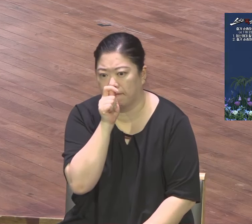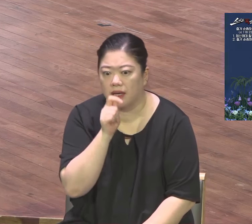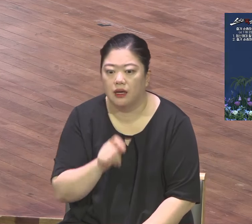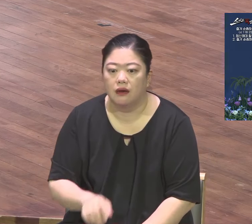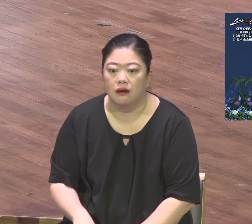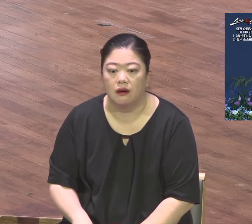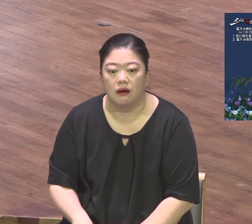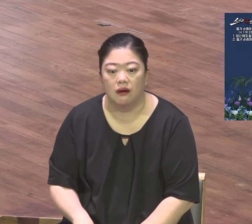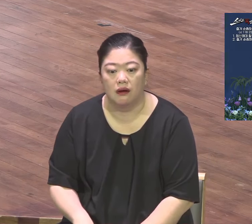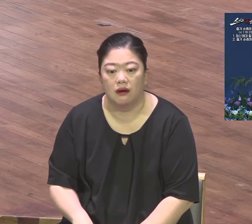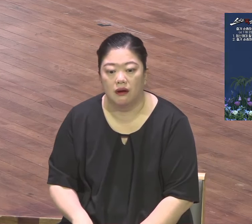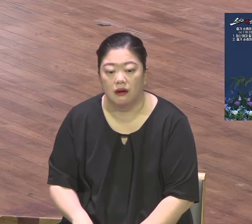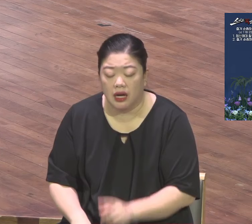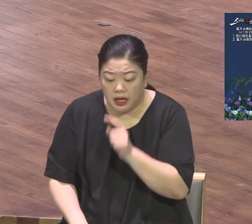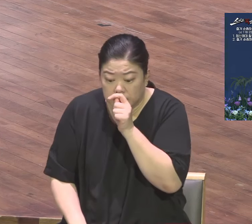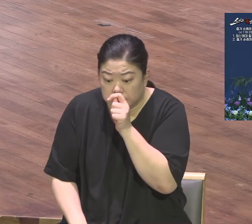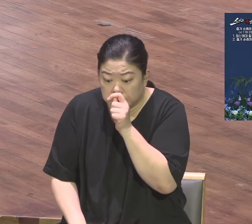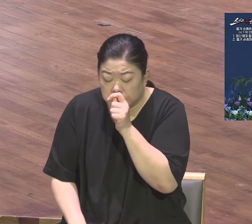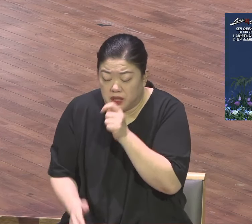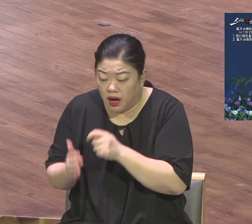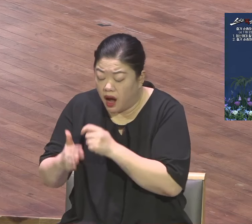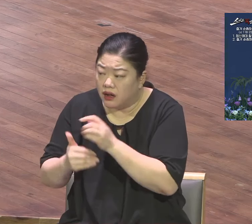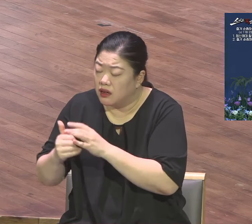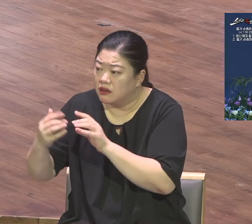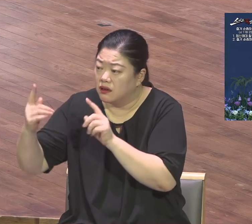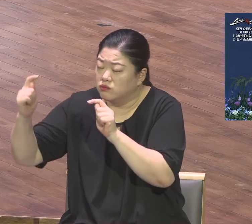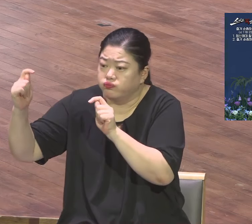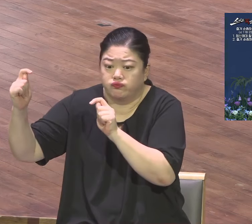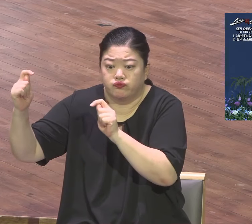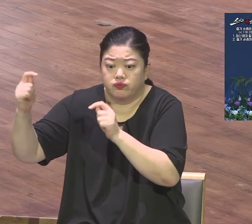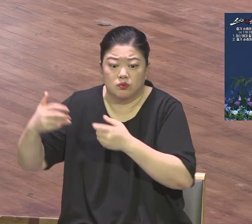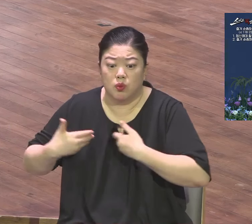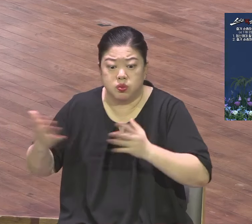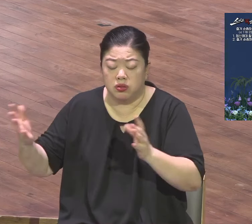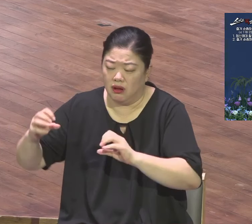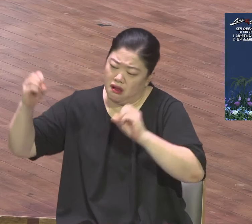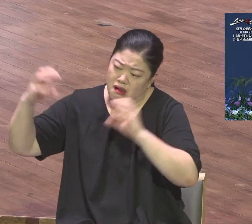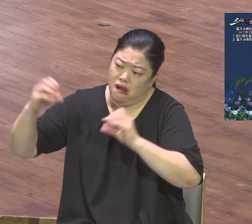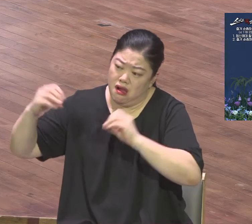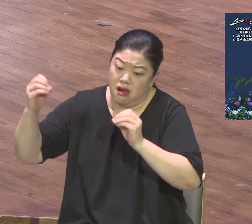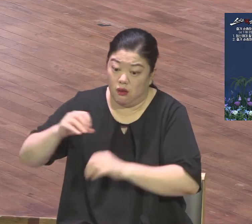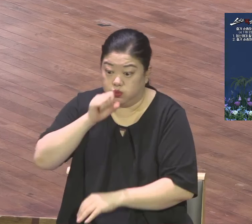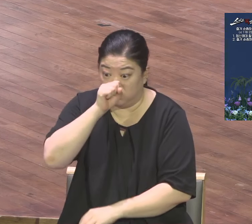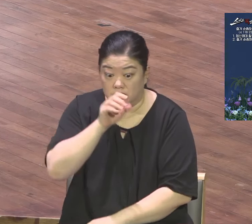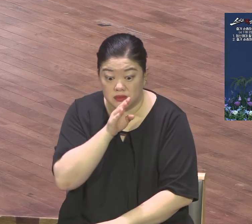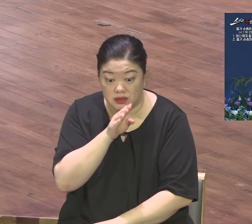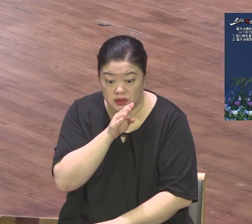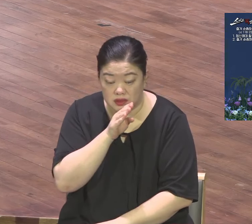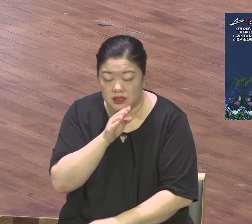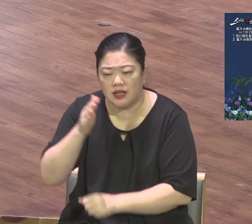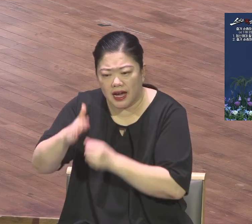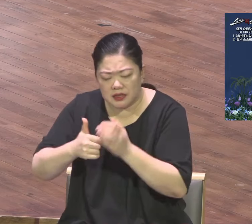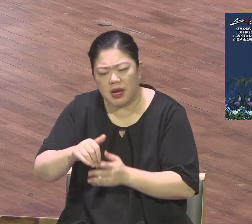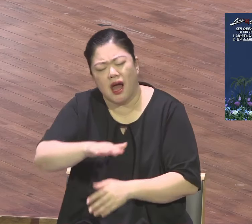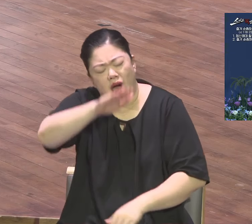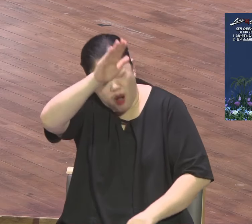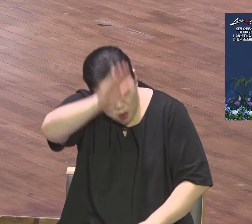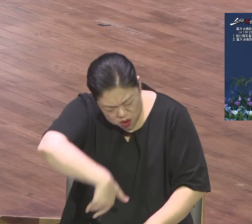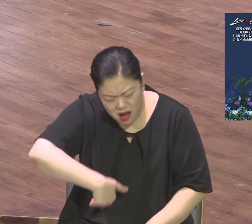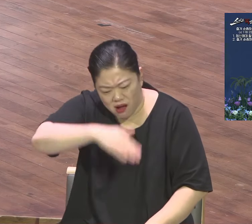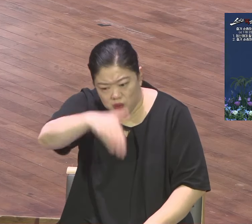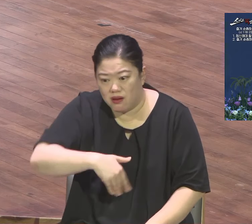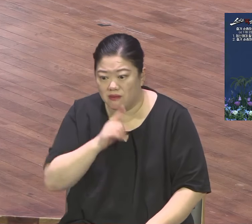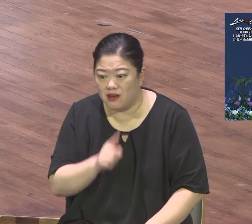안 돌이키면 물 드러내. 더 이상 숨기지 못하게 하십니다. 그러면서 돌아올 마지막 기회를 주십니다. 이때라도